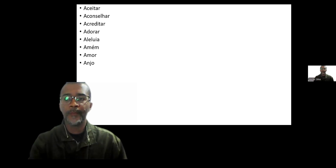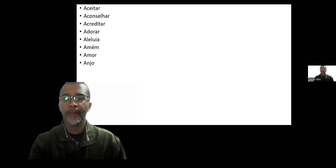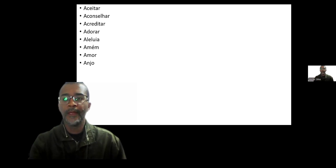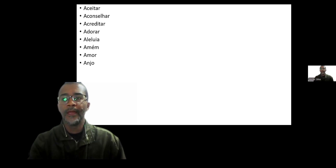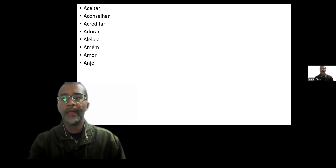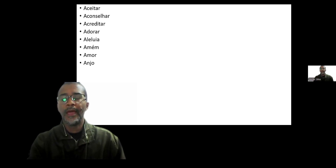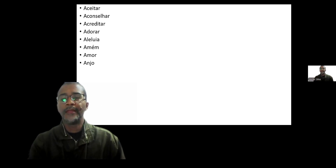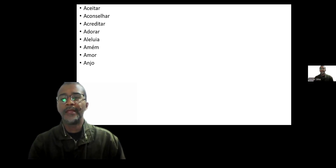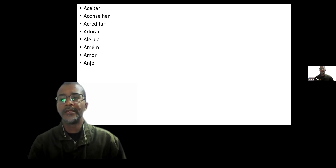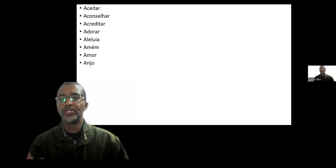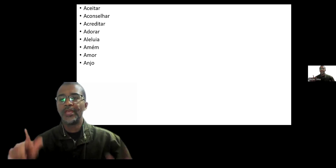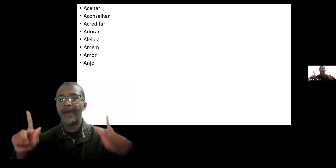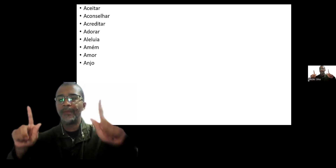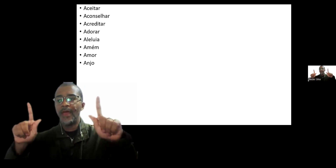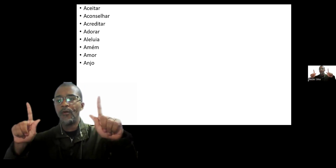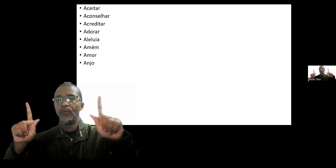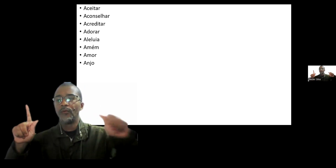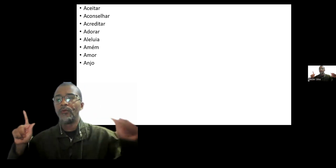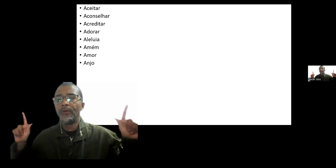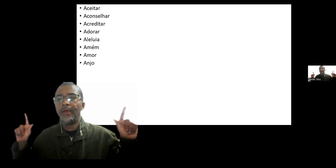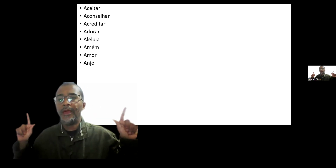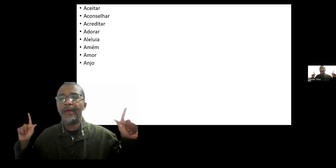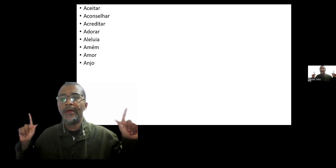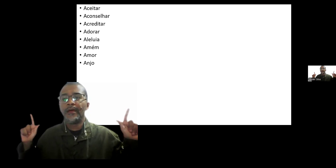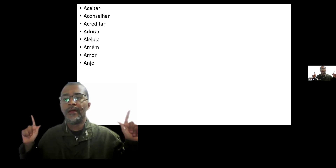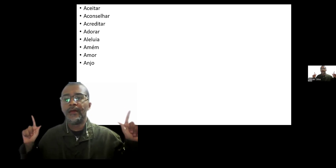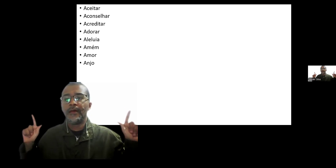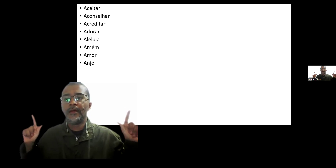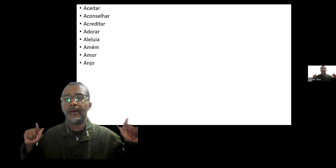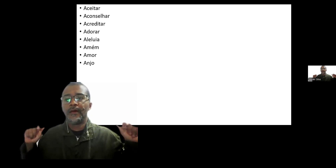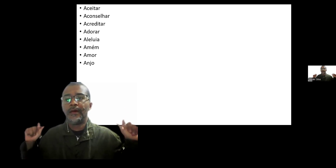tá? É interessante que Gabriel é